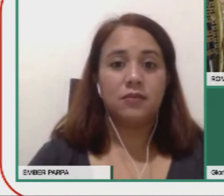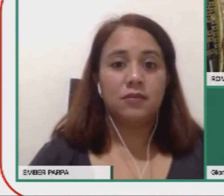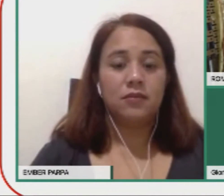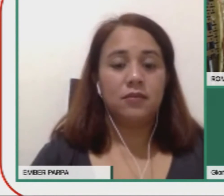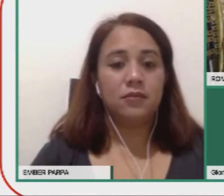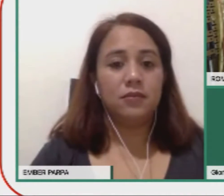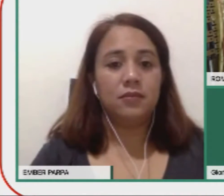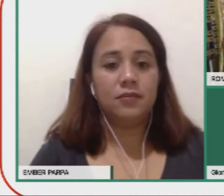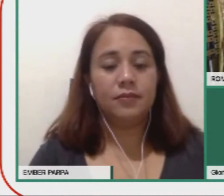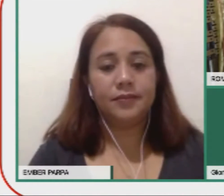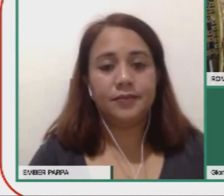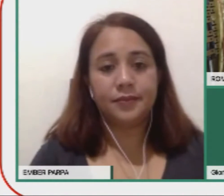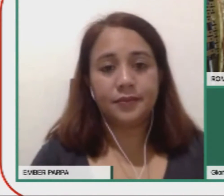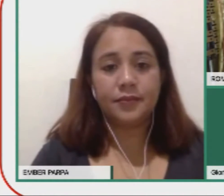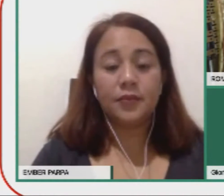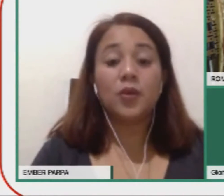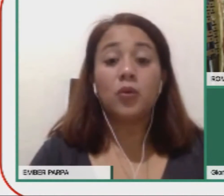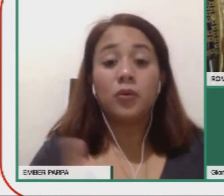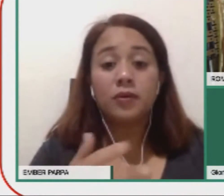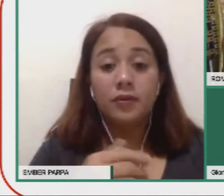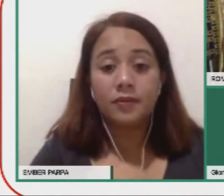Oh, yung mic.